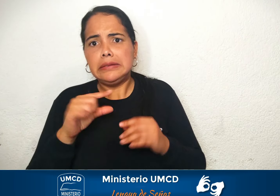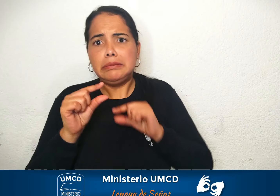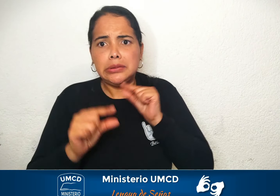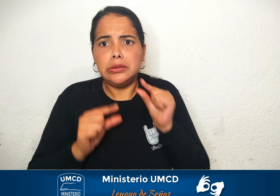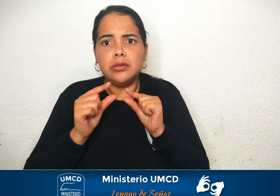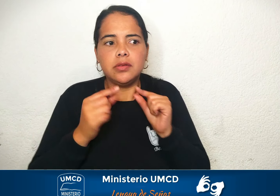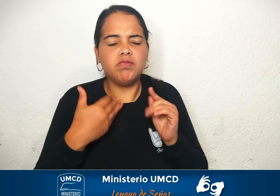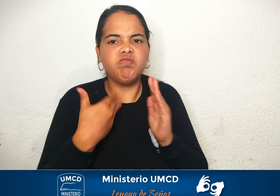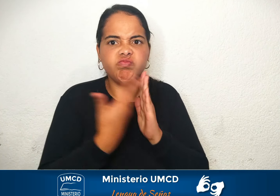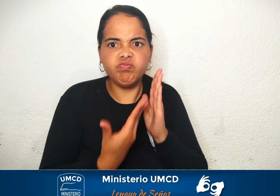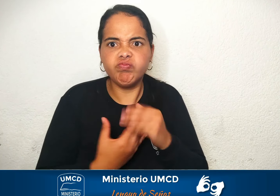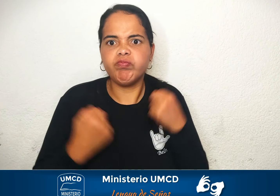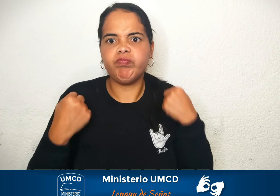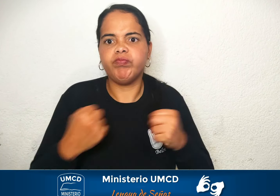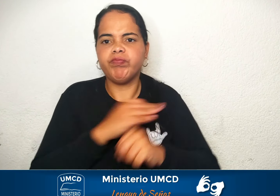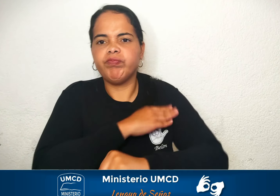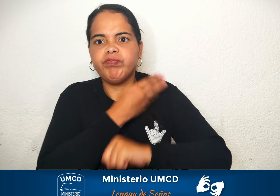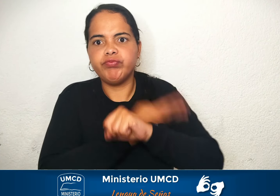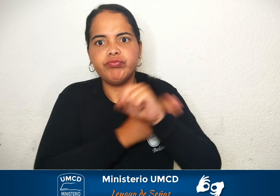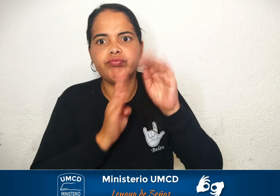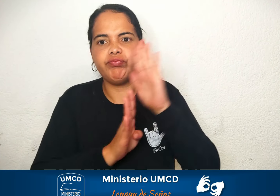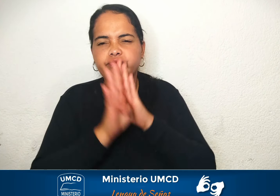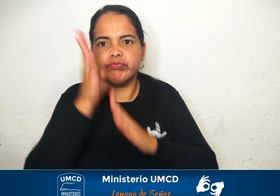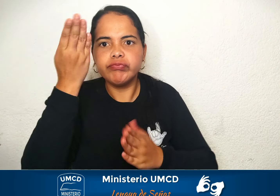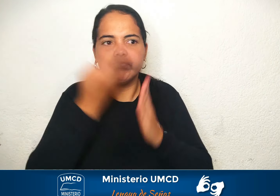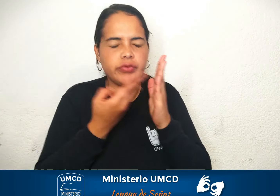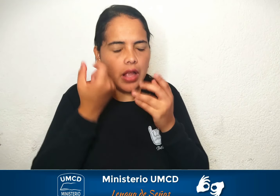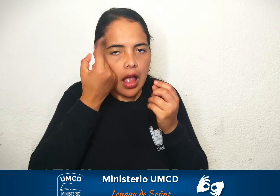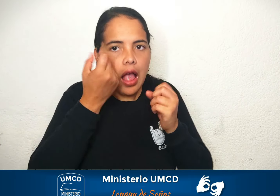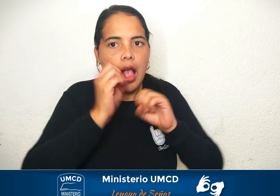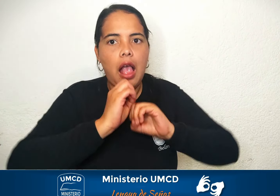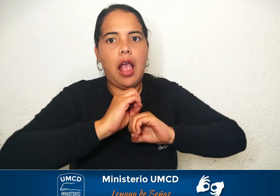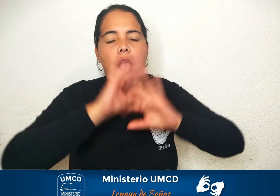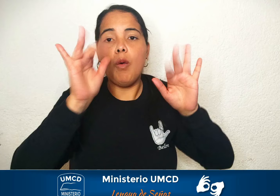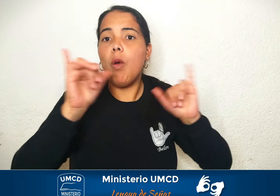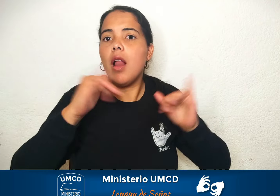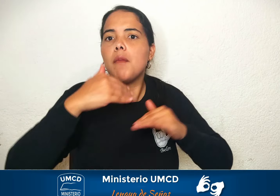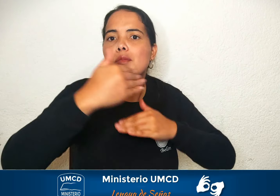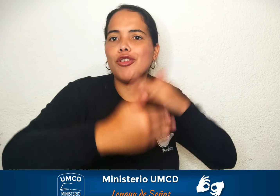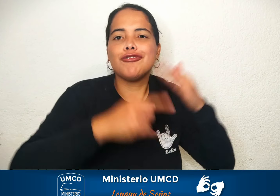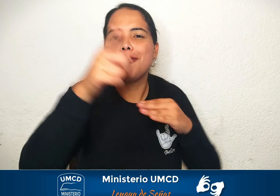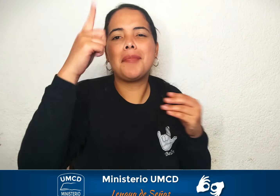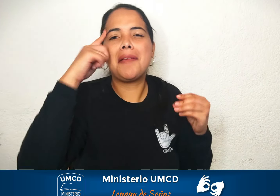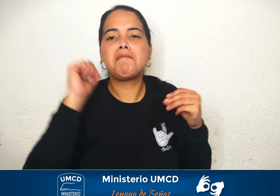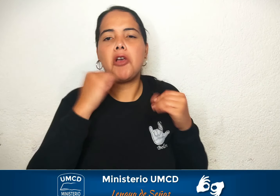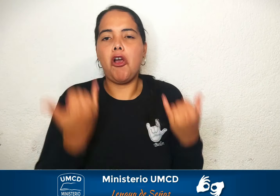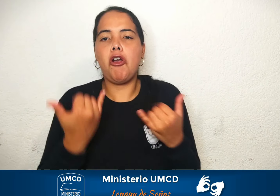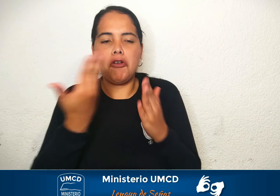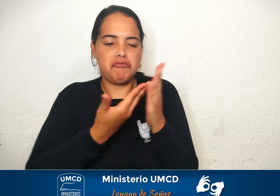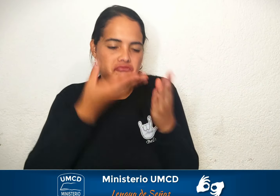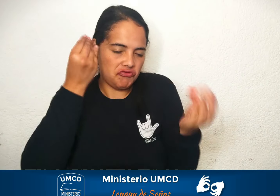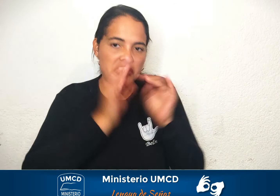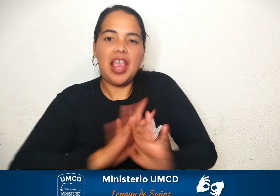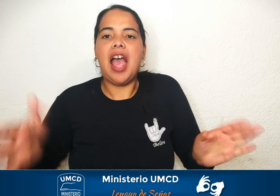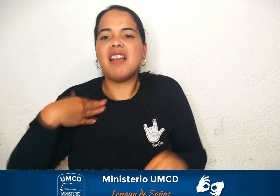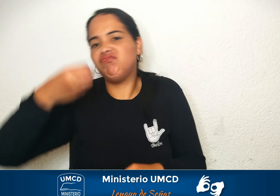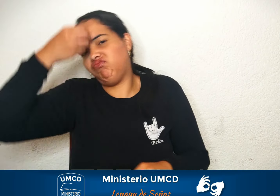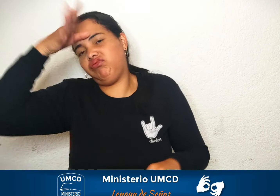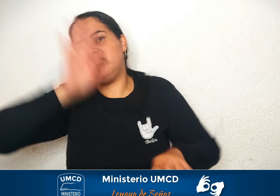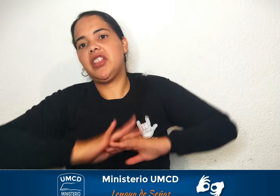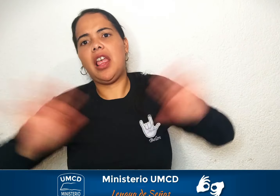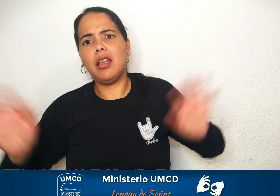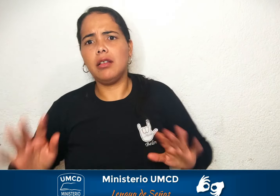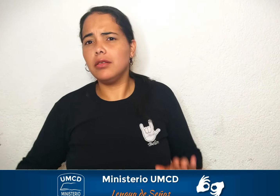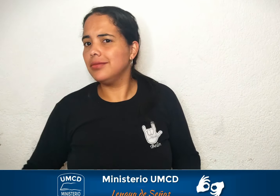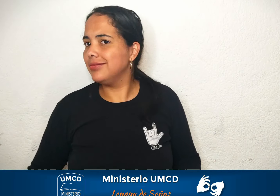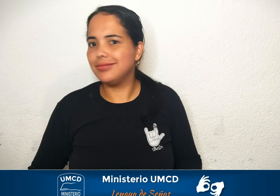del crecimiento en el entendimiento de las Escrituras fue un proceso paulatino pero constante.